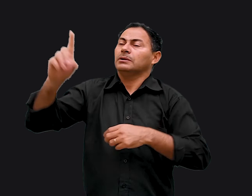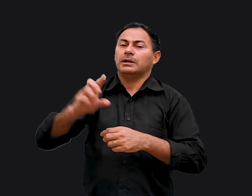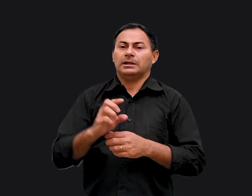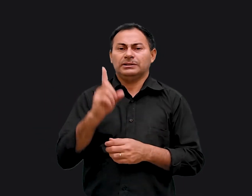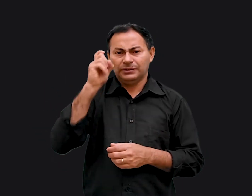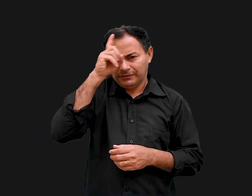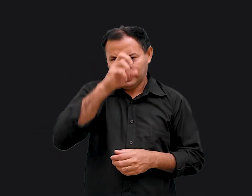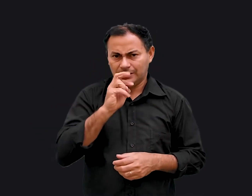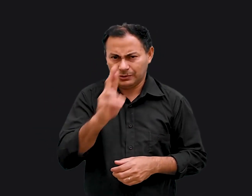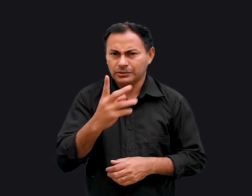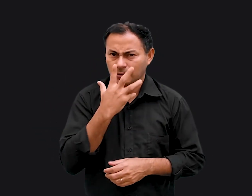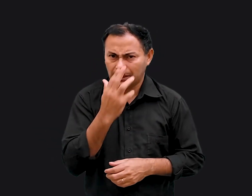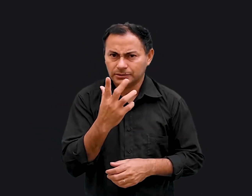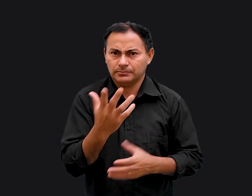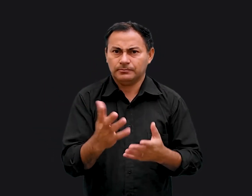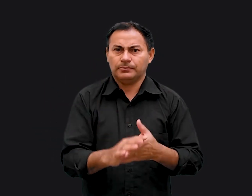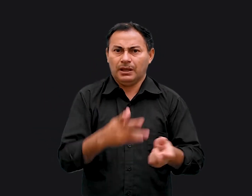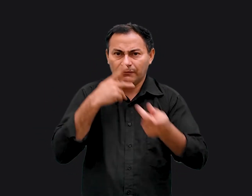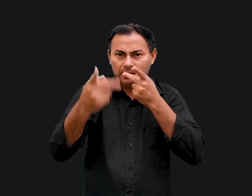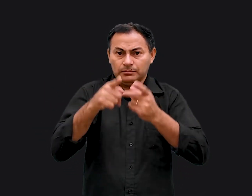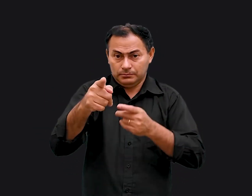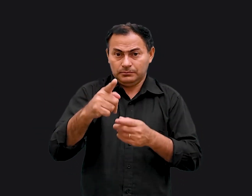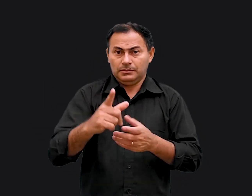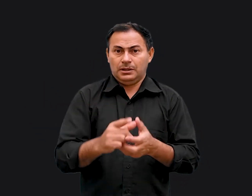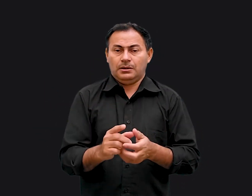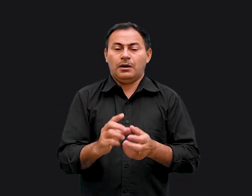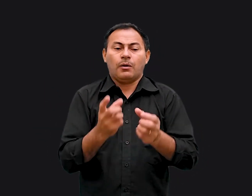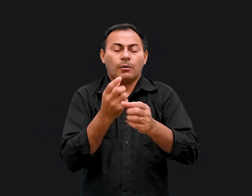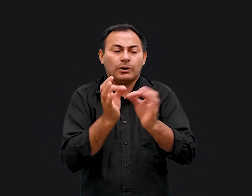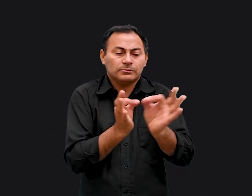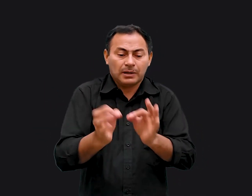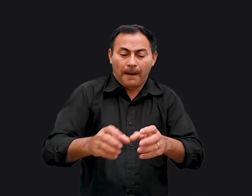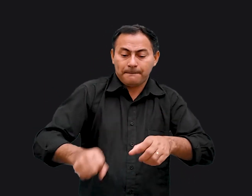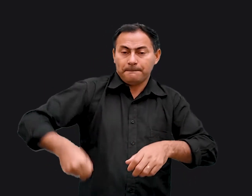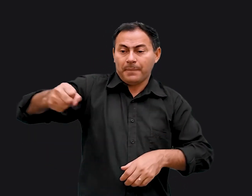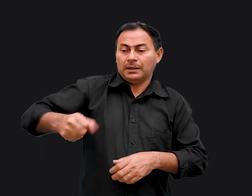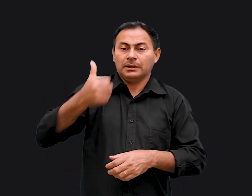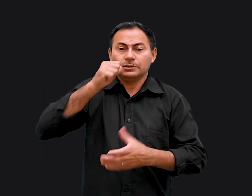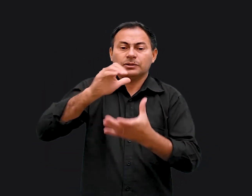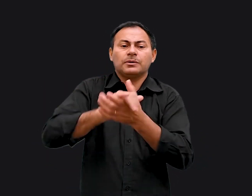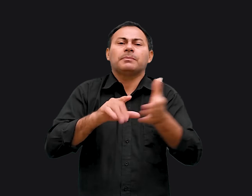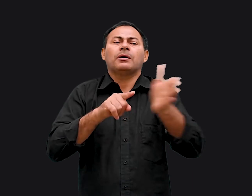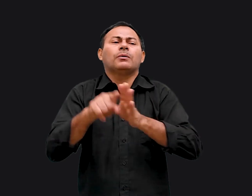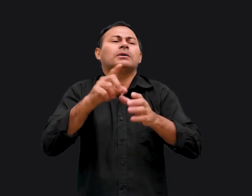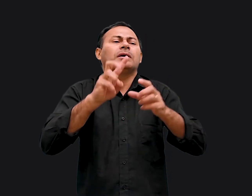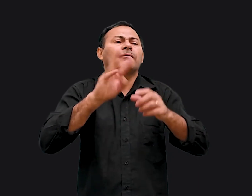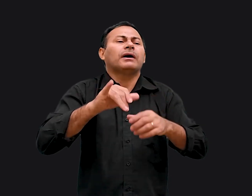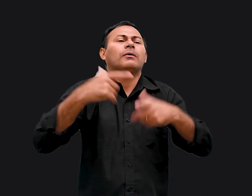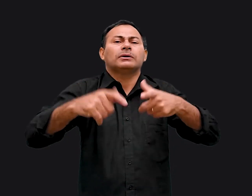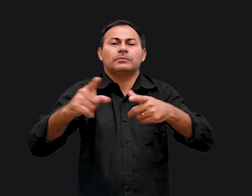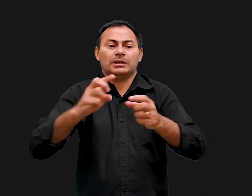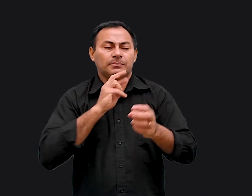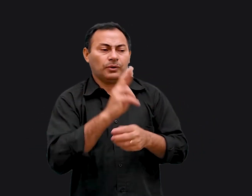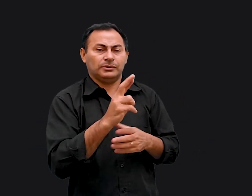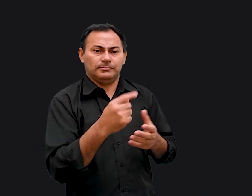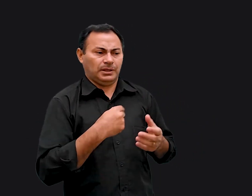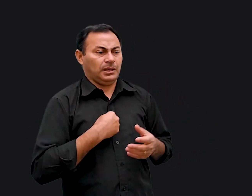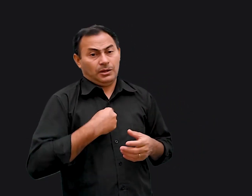ser respondida, você não acha? Digamos, você esteja arrumando as malas e sua esposa lhe pergunte, onde você está indo? E você diz, olha,